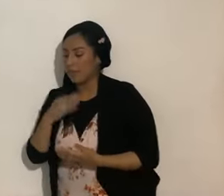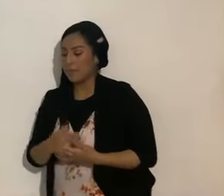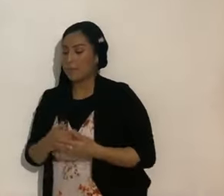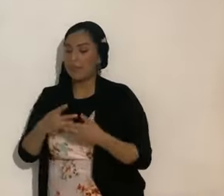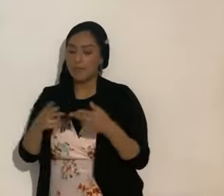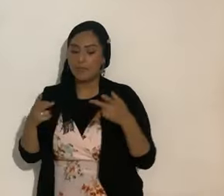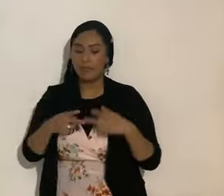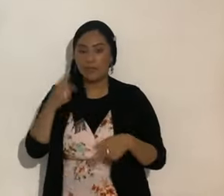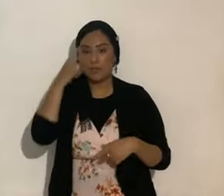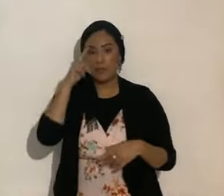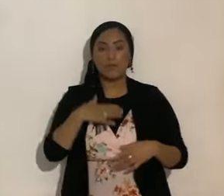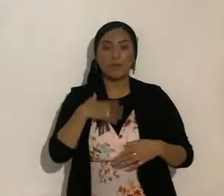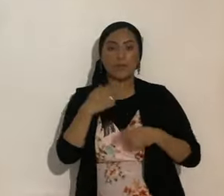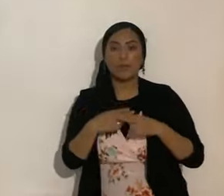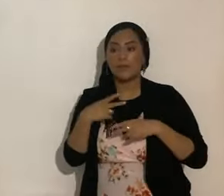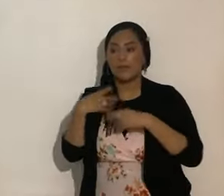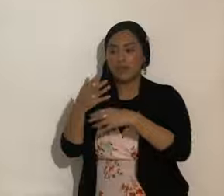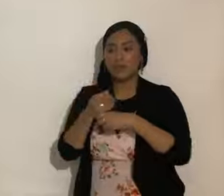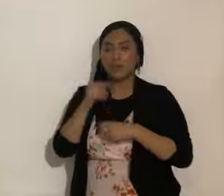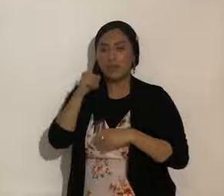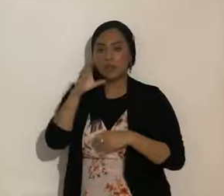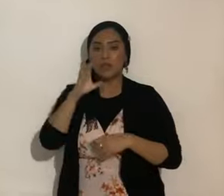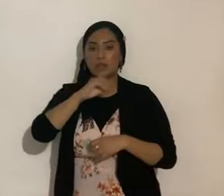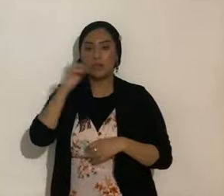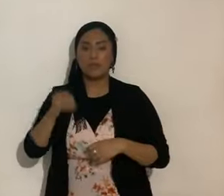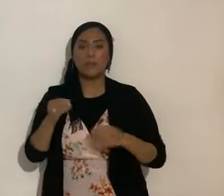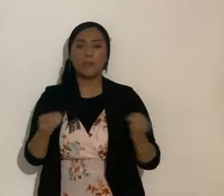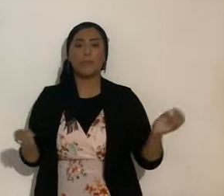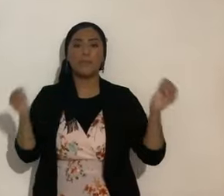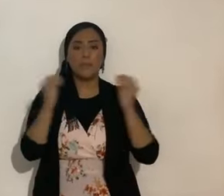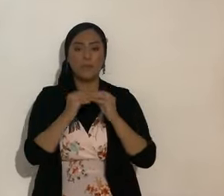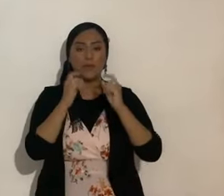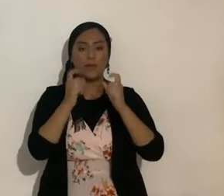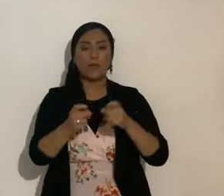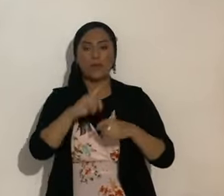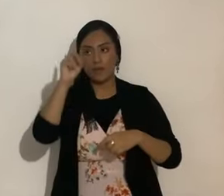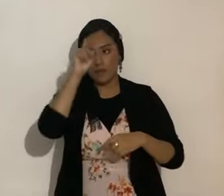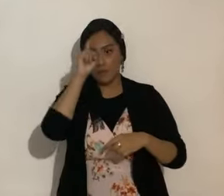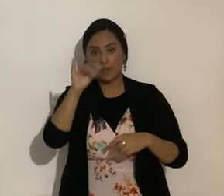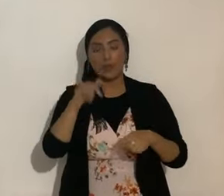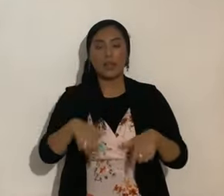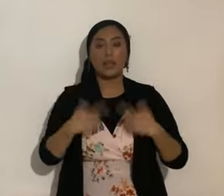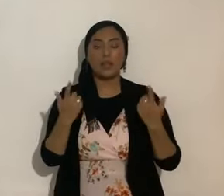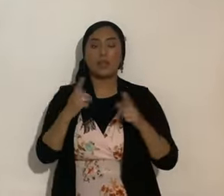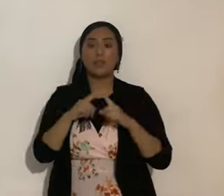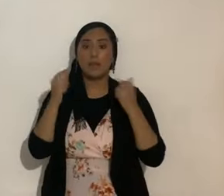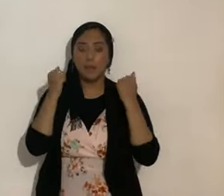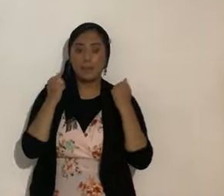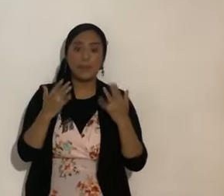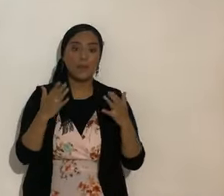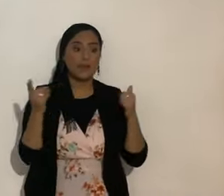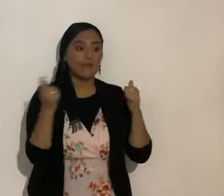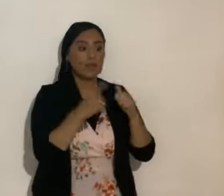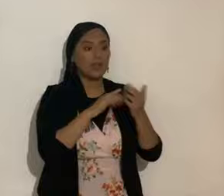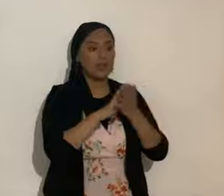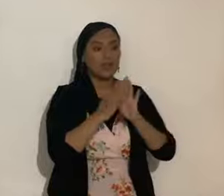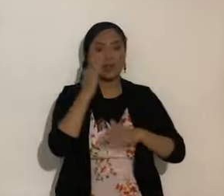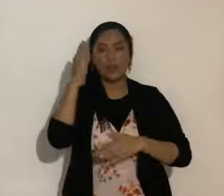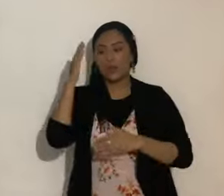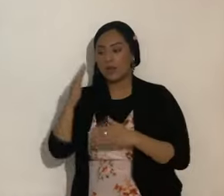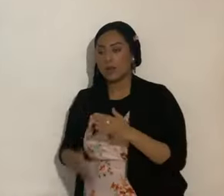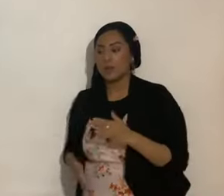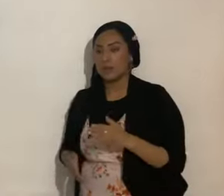tierras, por mi nombre, recibirá 100 veces más y heredará la vida eterna. Pero muchos primeros serán postreros y